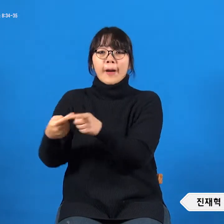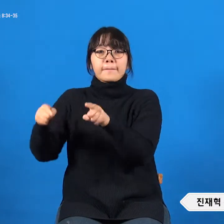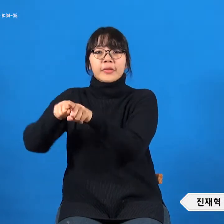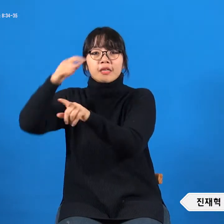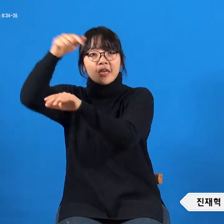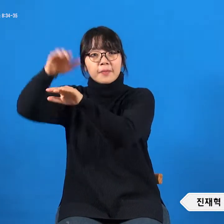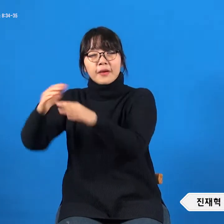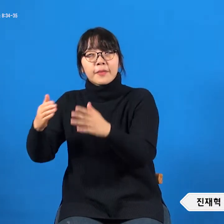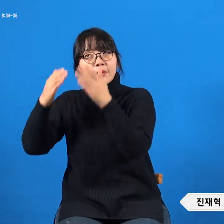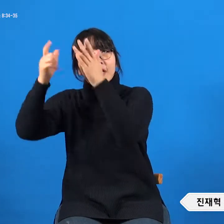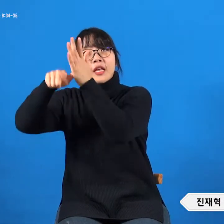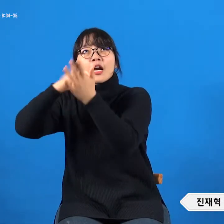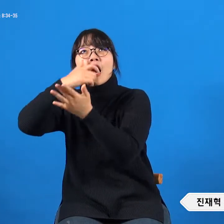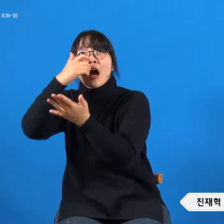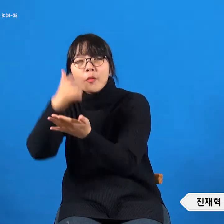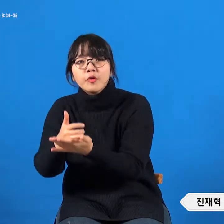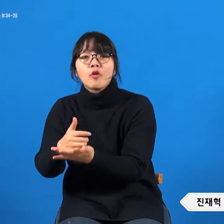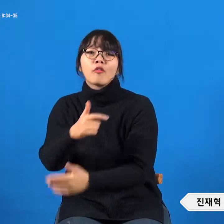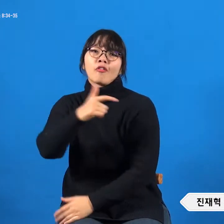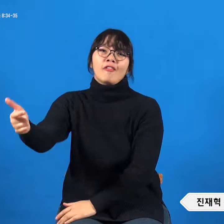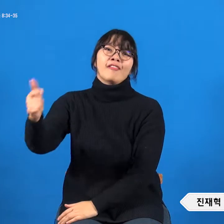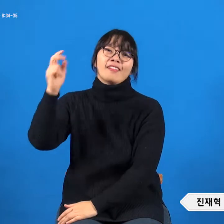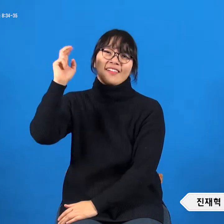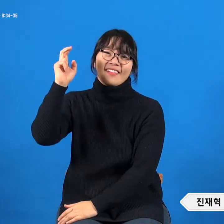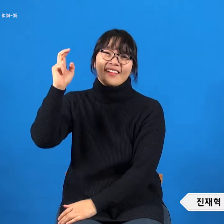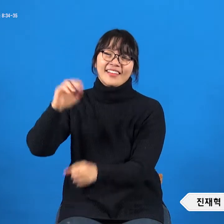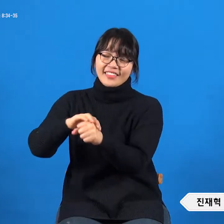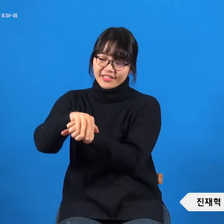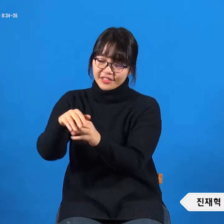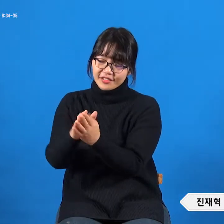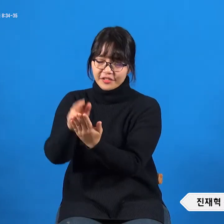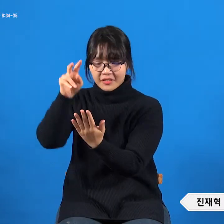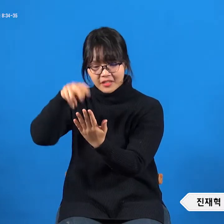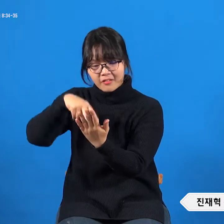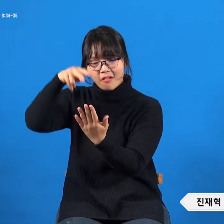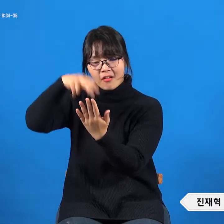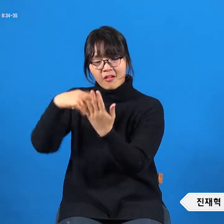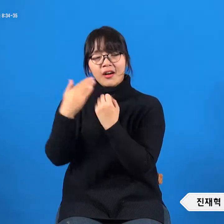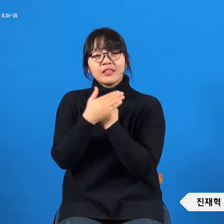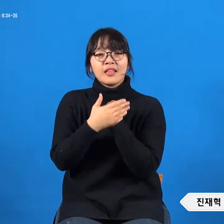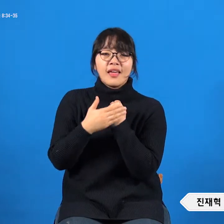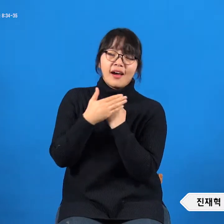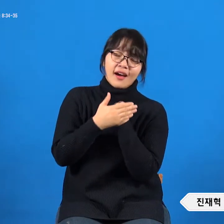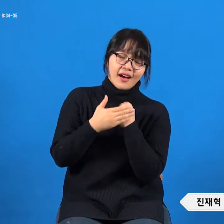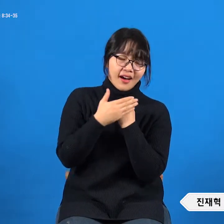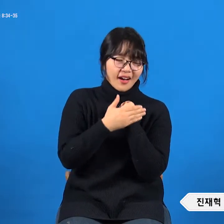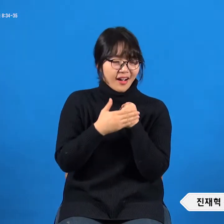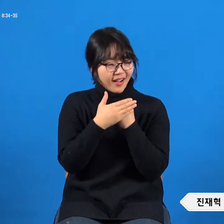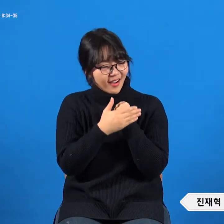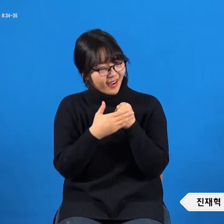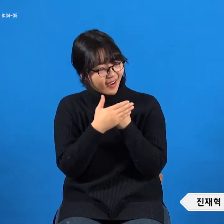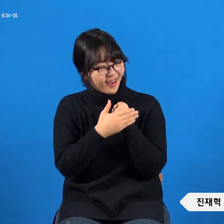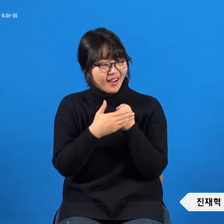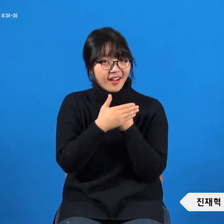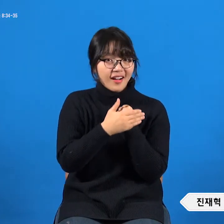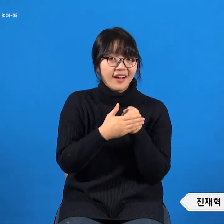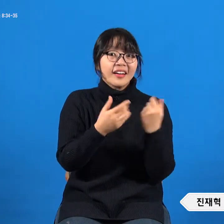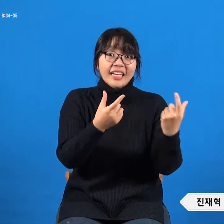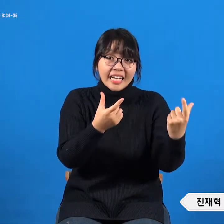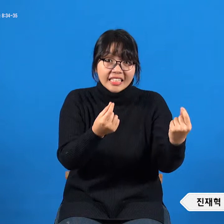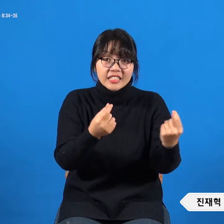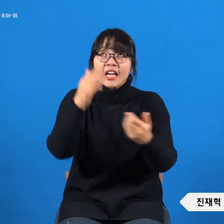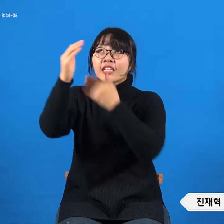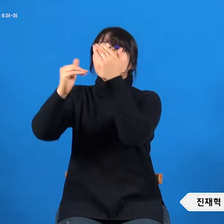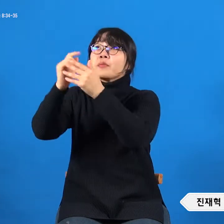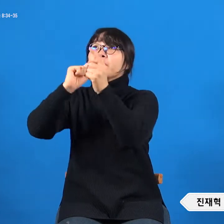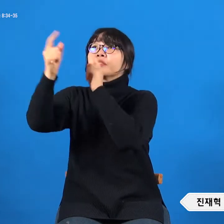건가를 한번 생각해 보십시오. 하나님 말씀을 보면서 그것이 우리의 은혜가 된다면 하나님의 영광의 말씀이 우리에게 직접